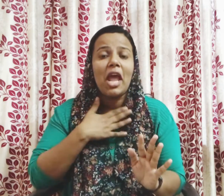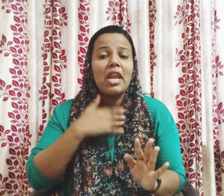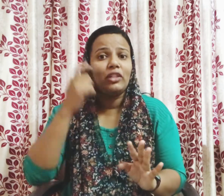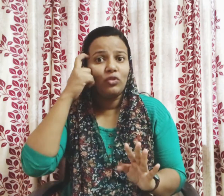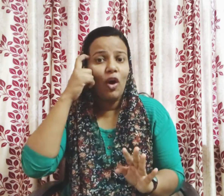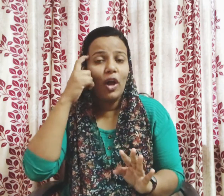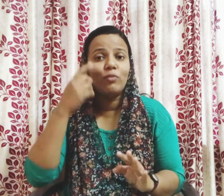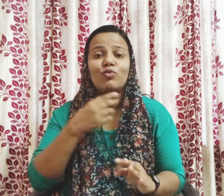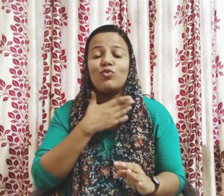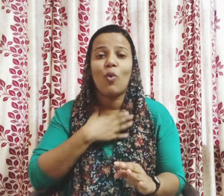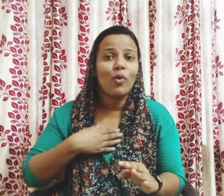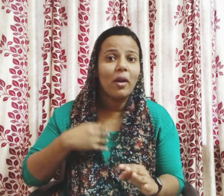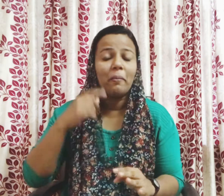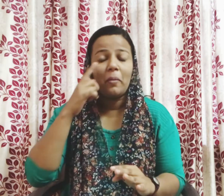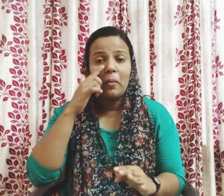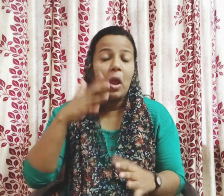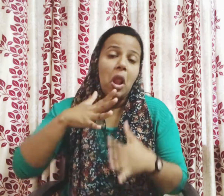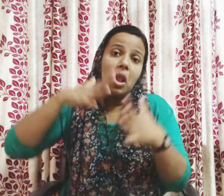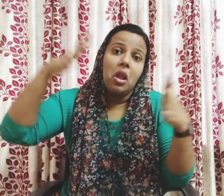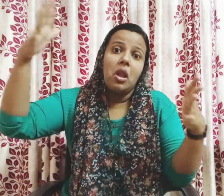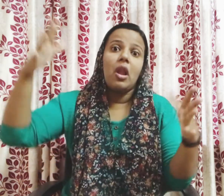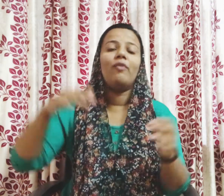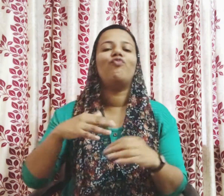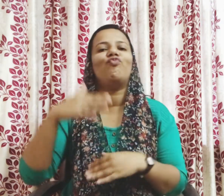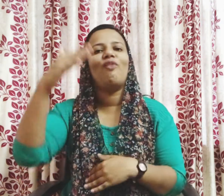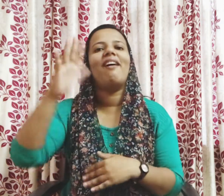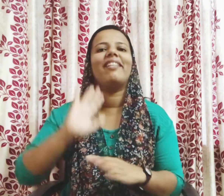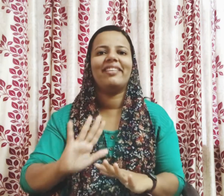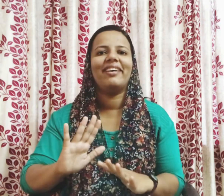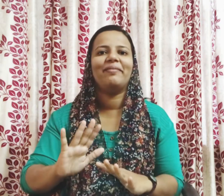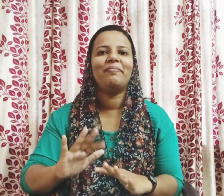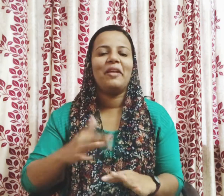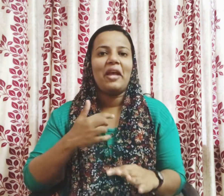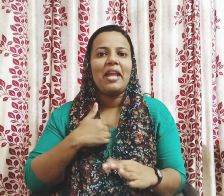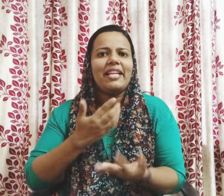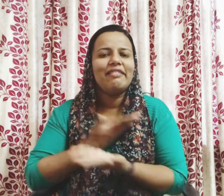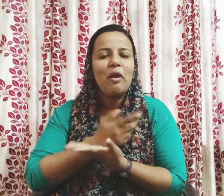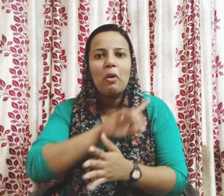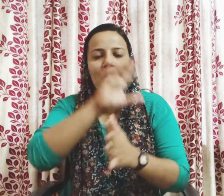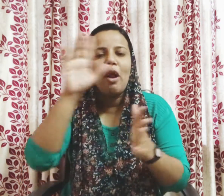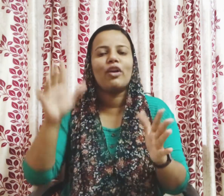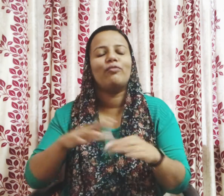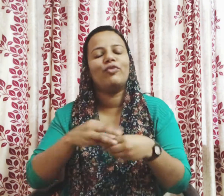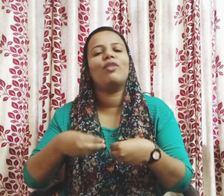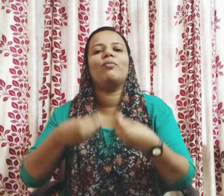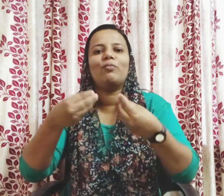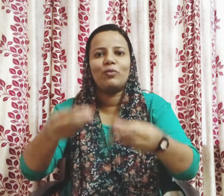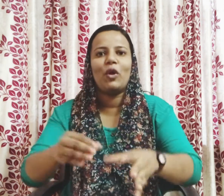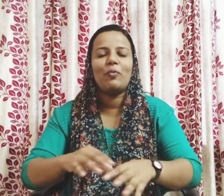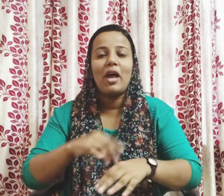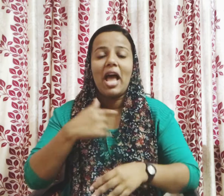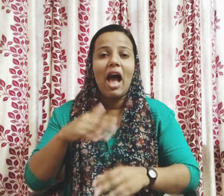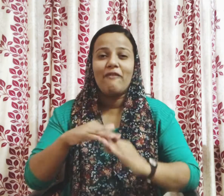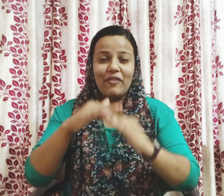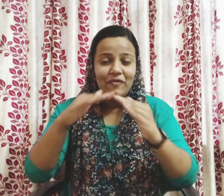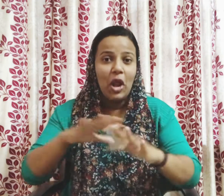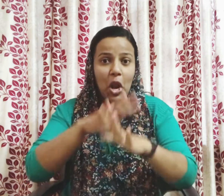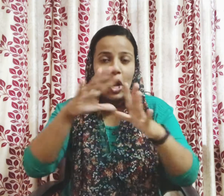എൻ്റെ ആദായം മേത്രമായ വെള്ളിയിലും നല്ലത്. എന്നെ സ്നേഹിക്കുന്നവർക്ക് വസ്തുവകയെ അവകാശമാക്കി കൊടുക്കുകയും അവരുടെ ഭണ്ഡാരങ്ങളെ നിറയ്ക്കുകയും